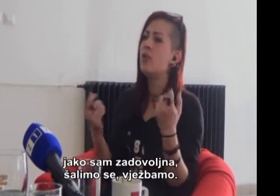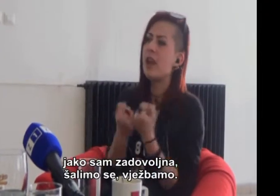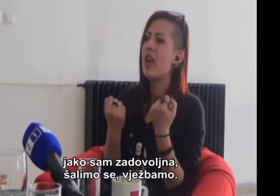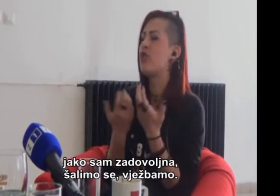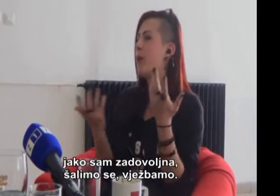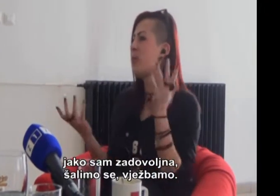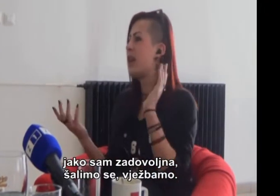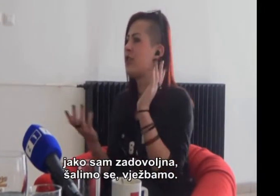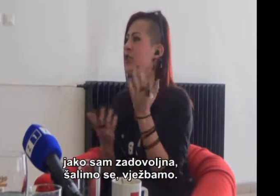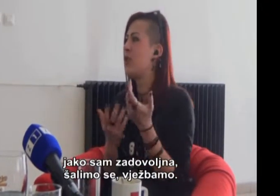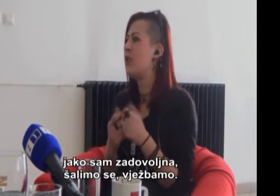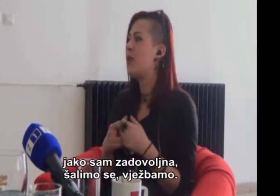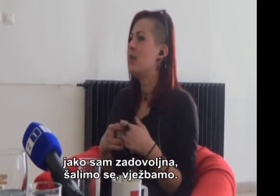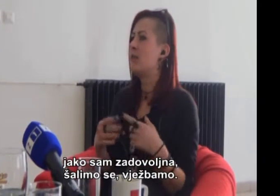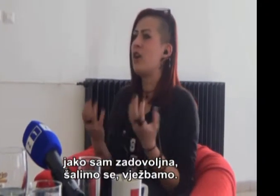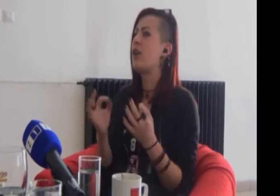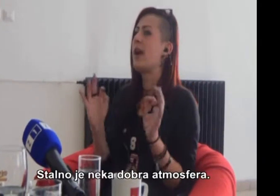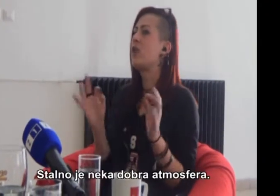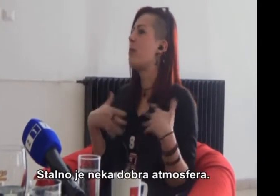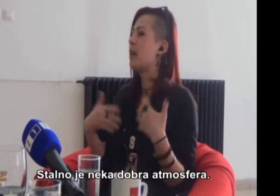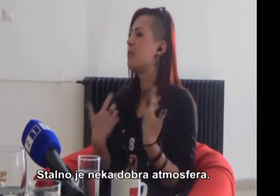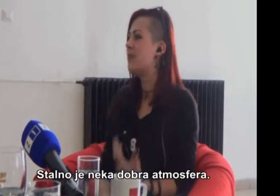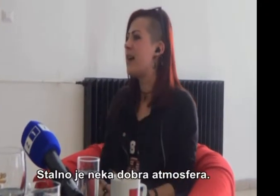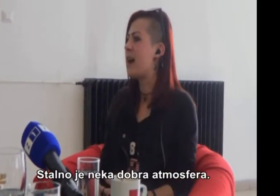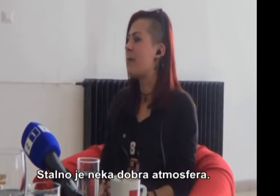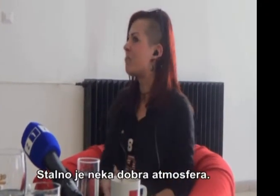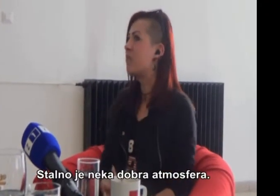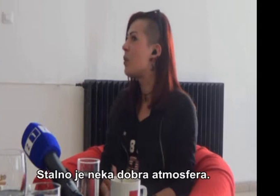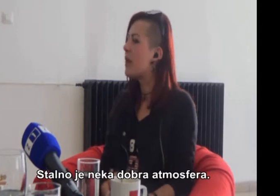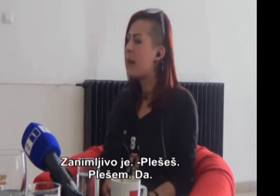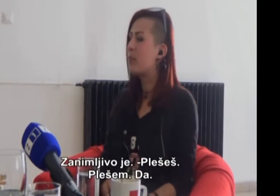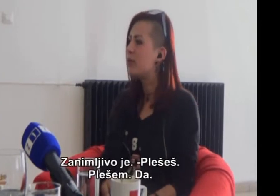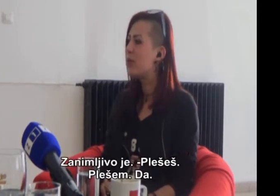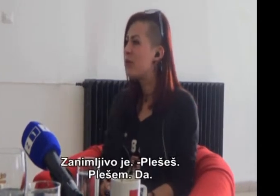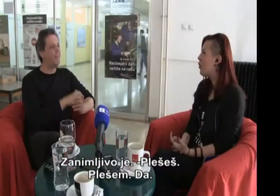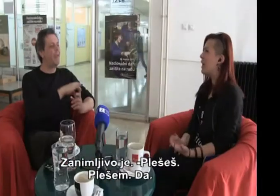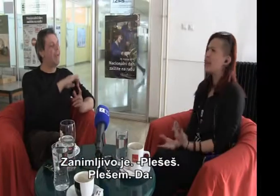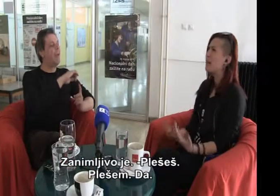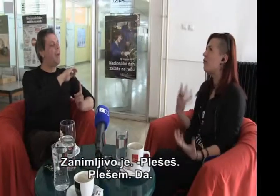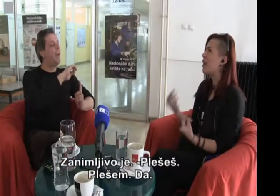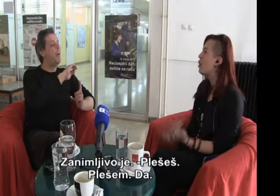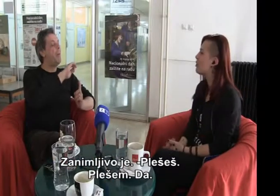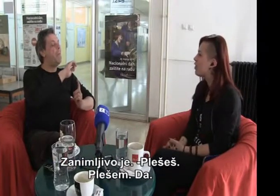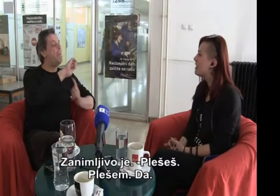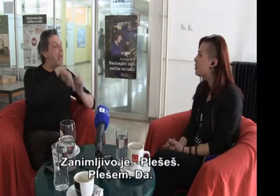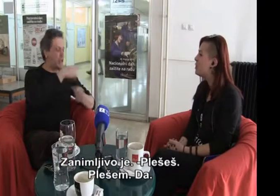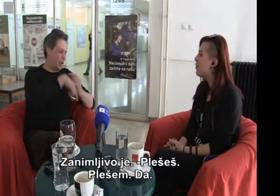uvijek vješpamo nešto, stano neka dobra atmosfera. Dobro, lijepo, svoje, da nije ovo neobično. Plešeš?